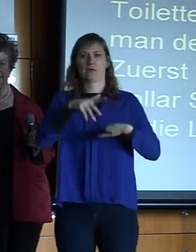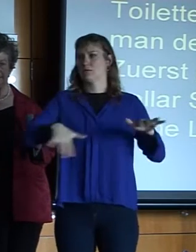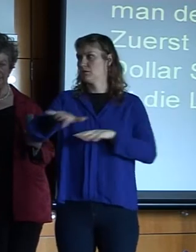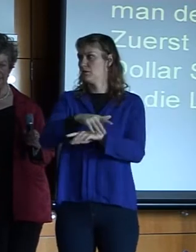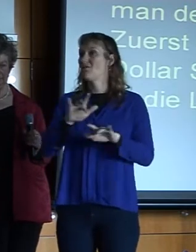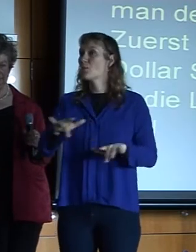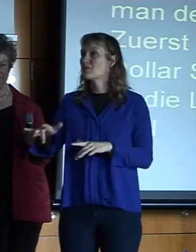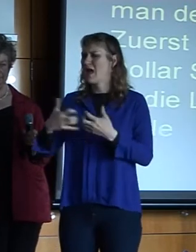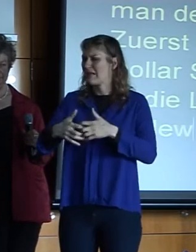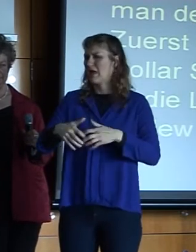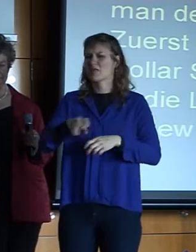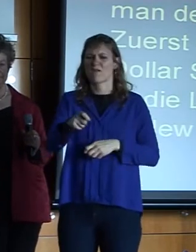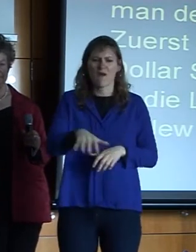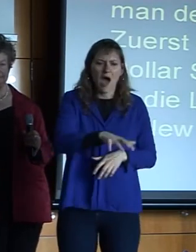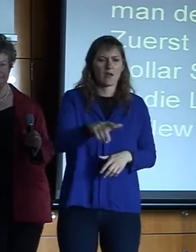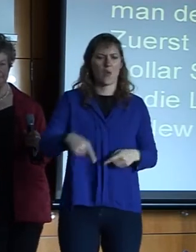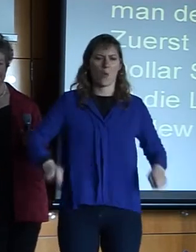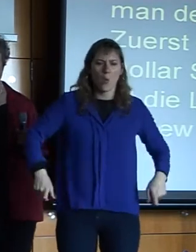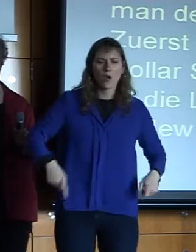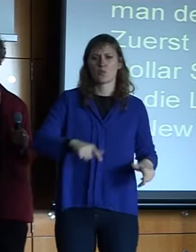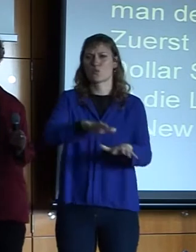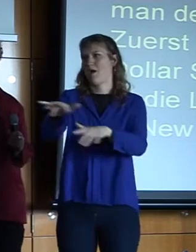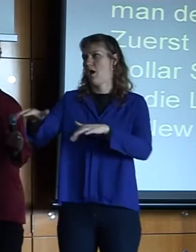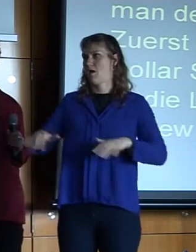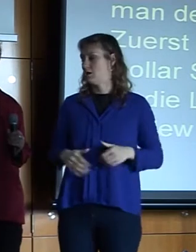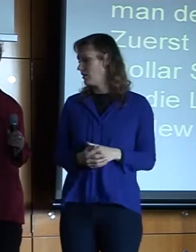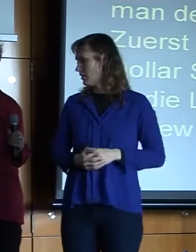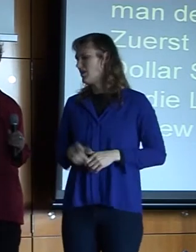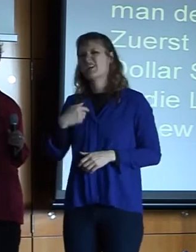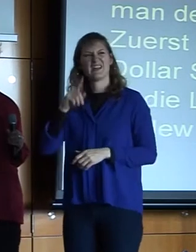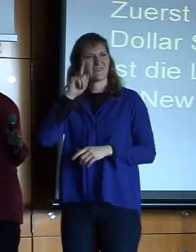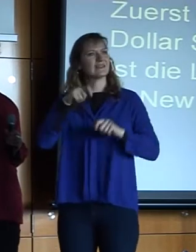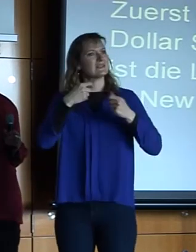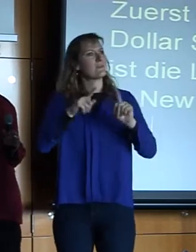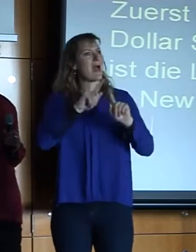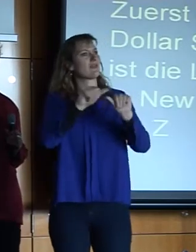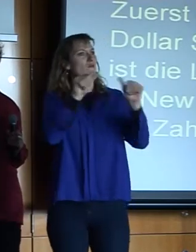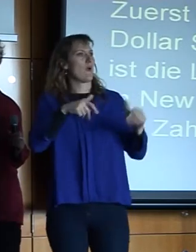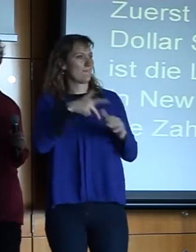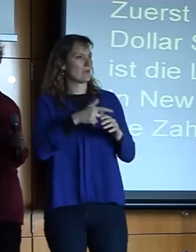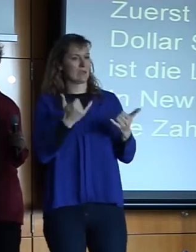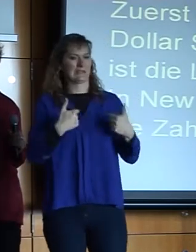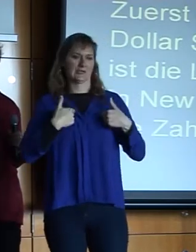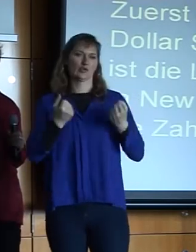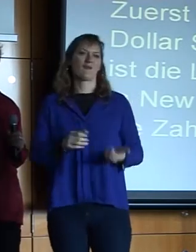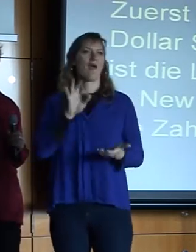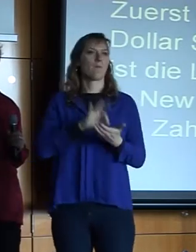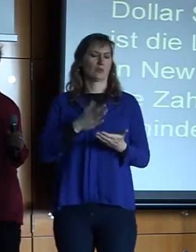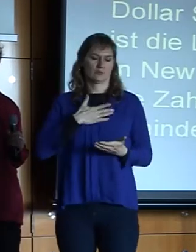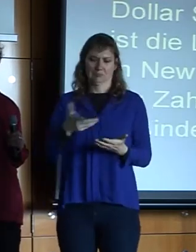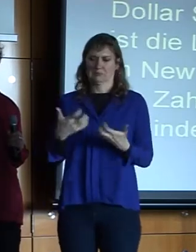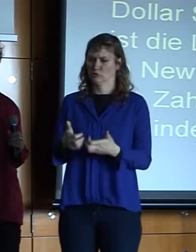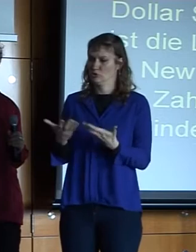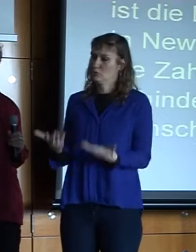allen möglichen Geräten sind die herumgerollt, gefahren. Ich weiß schon, es gibt andere Behinderungsformen, aber ich konzentriere mich jetzt einmal auf diese